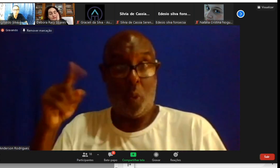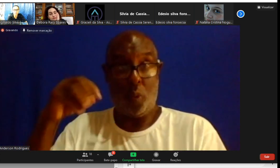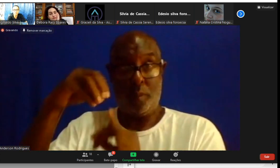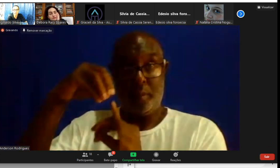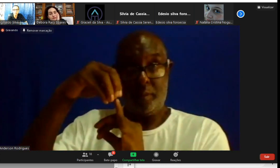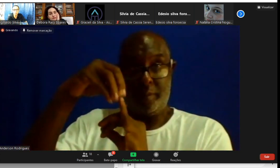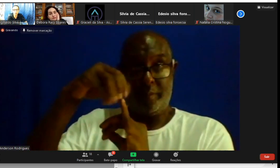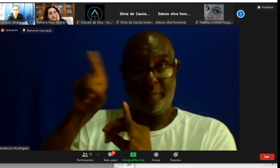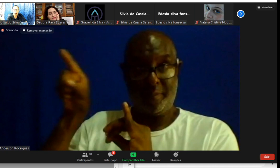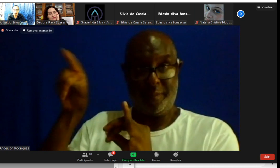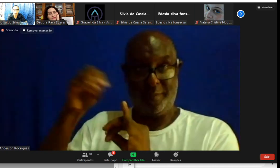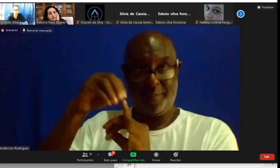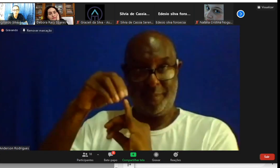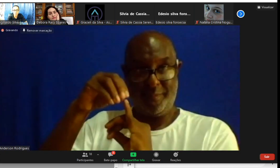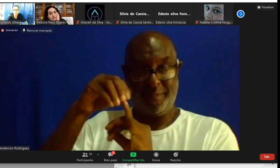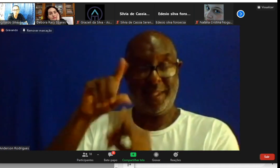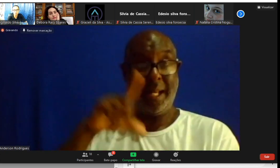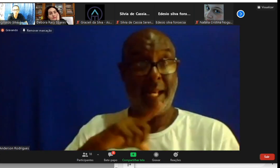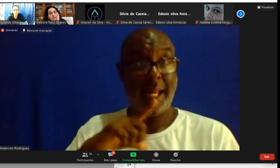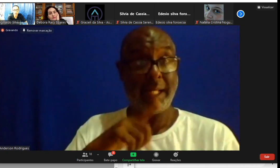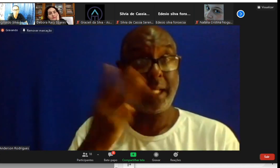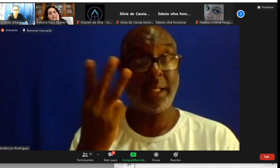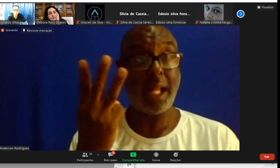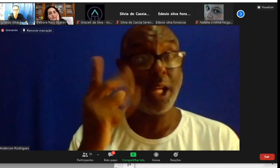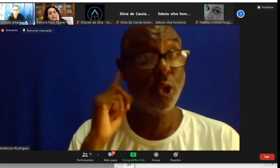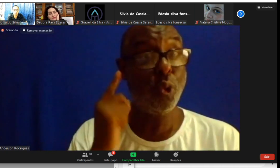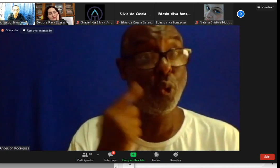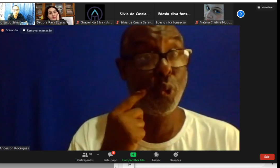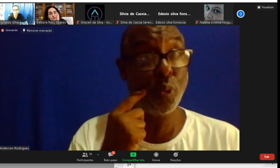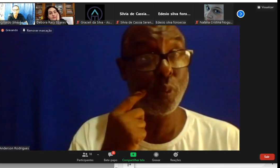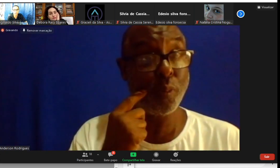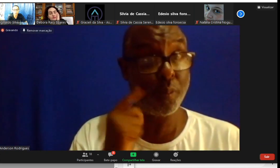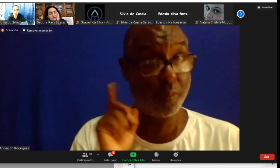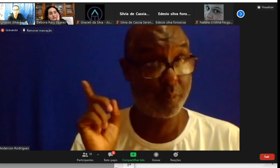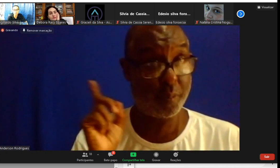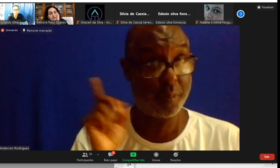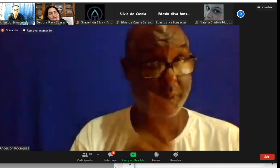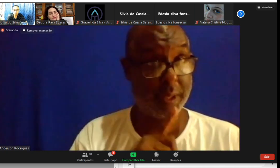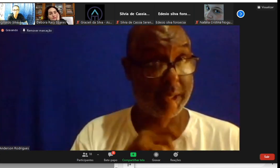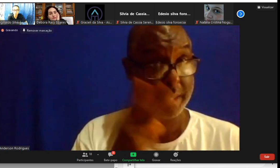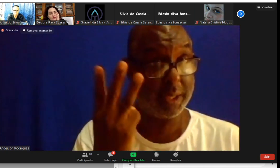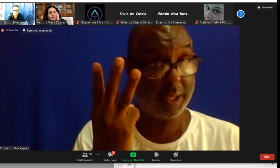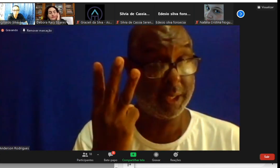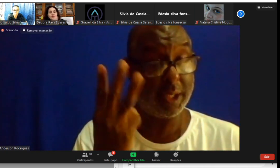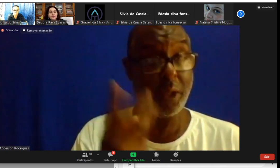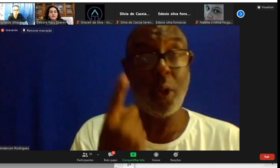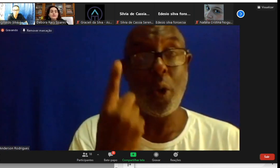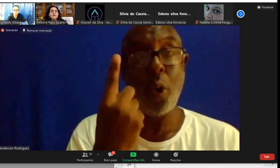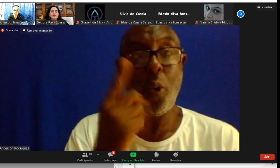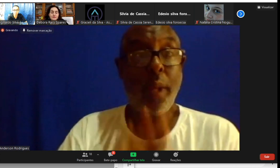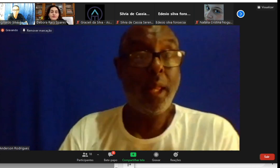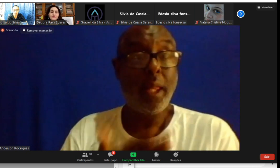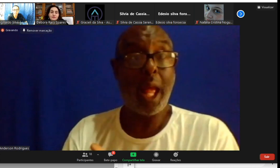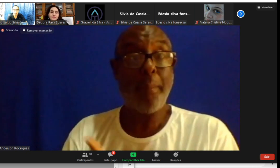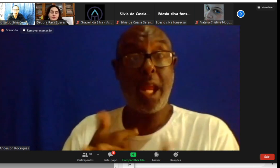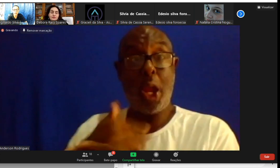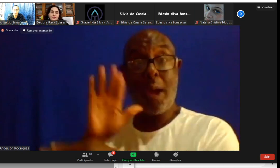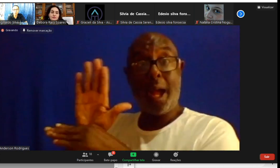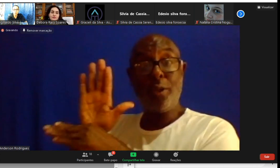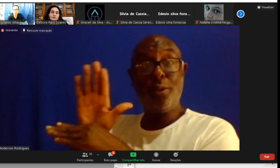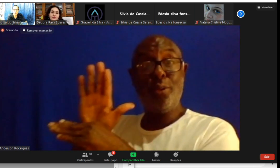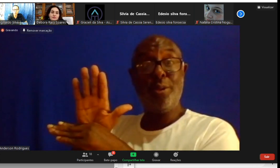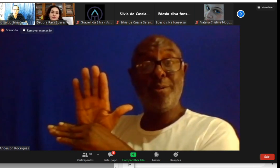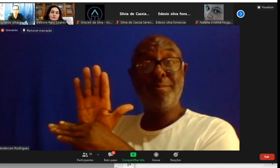Um outro exemplo, eu trabalho no Instituto Federal. Lá nós temos 3 surdos.